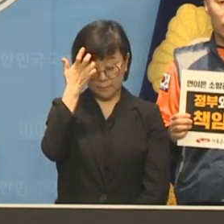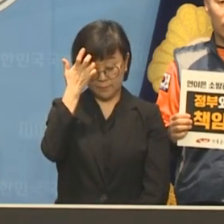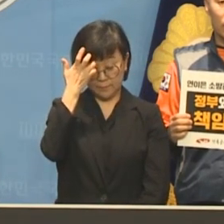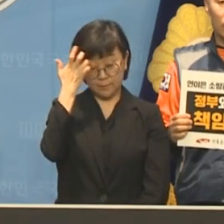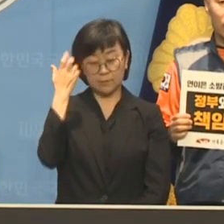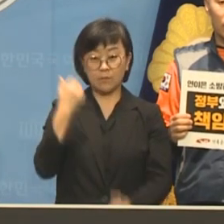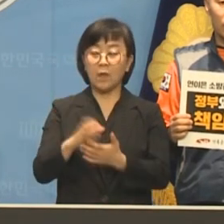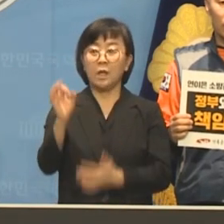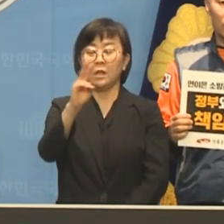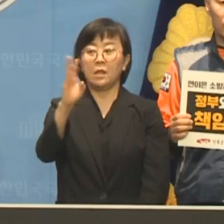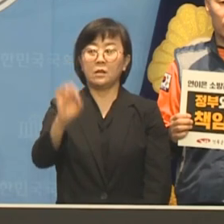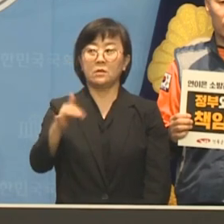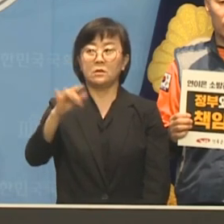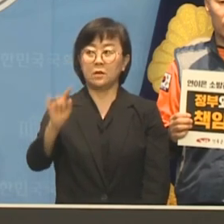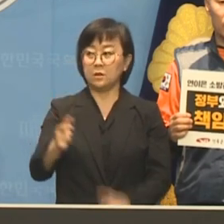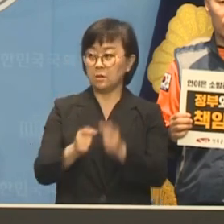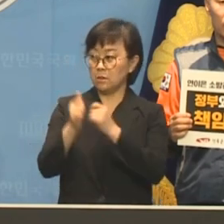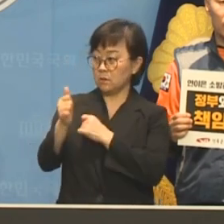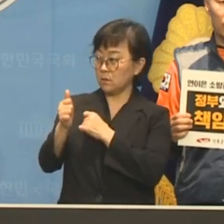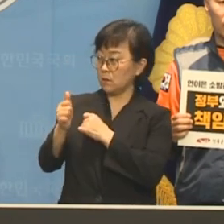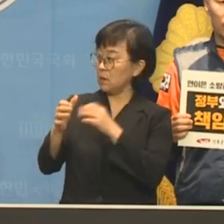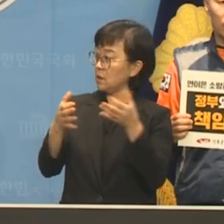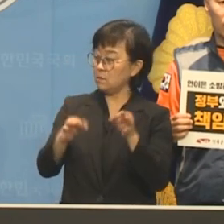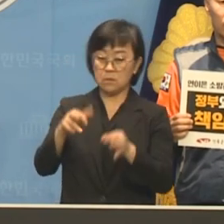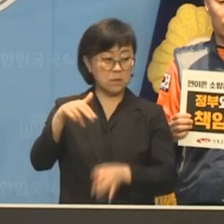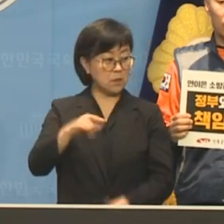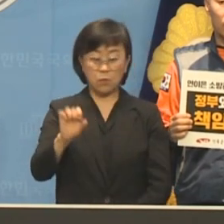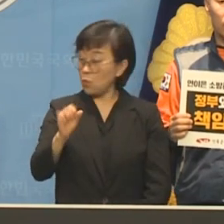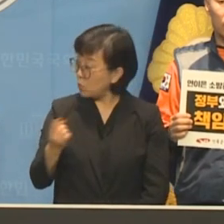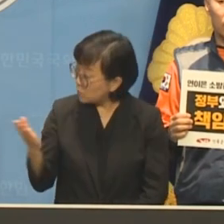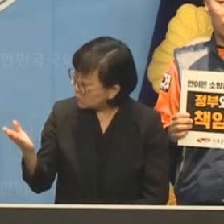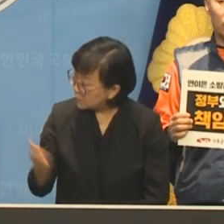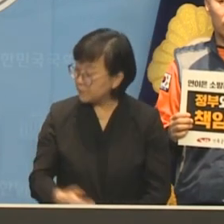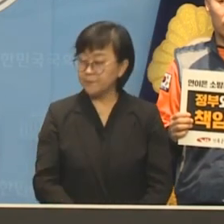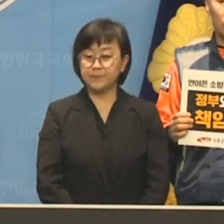서울소방지부 양천지회장 김재호,